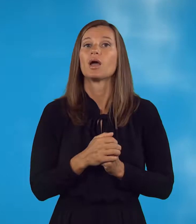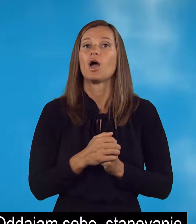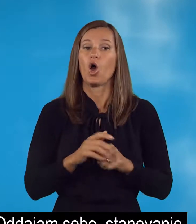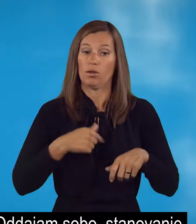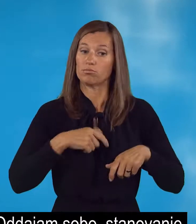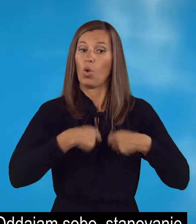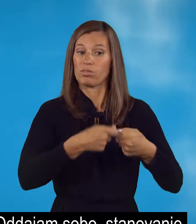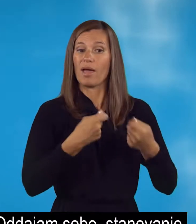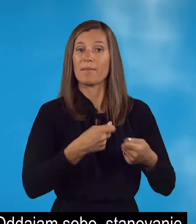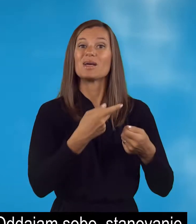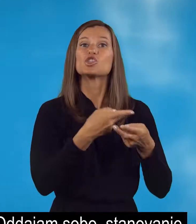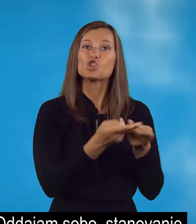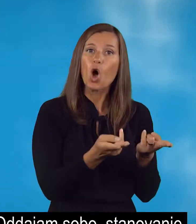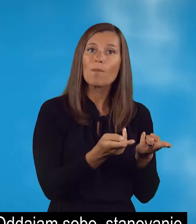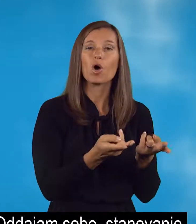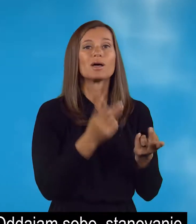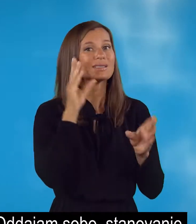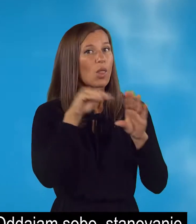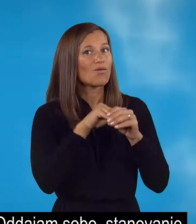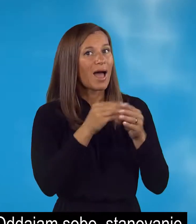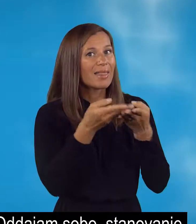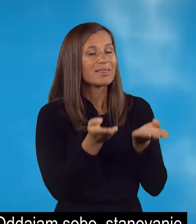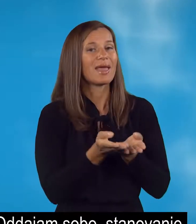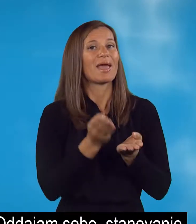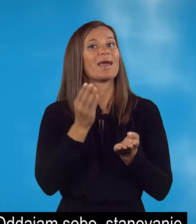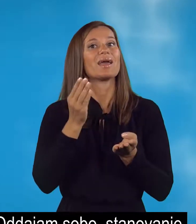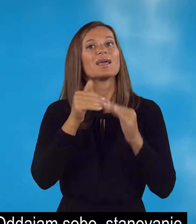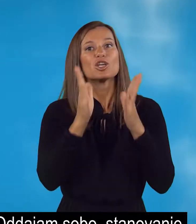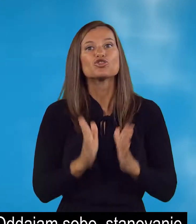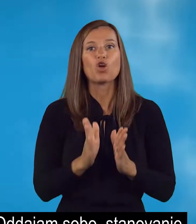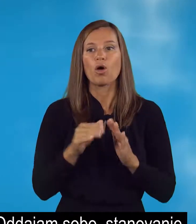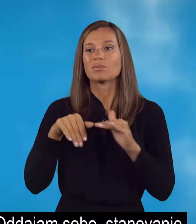Oddajam sobo, stanovanje, hišo, garažo v najem.